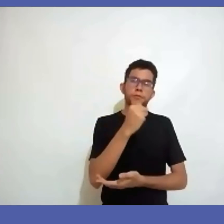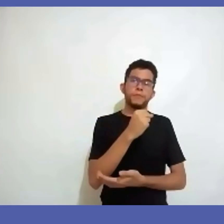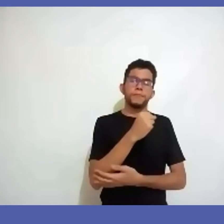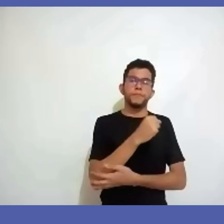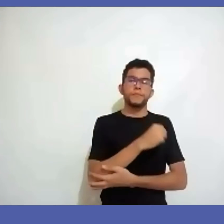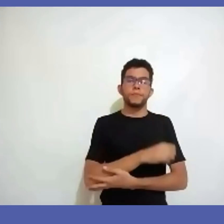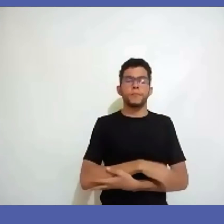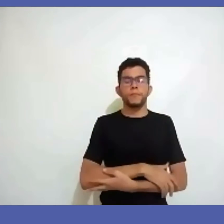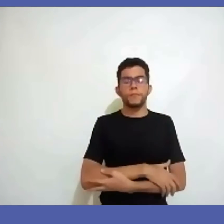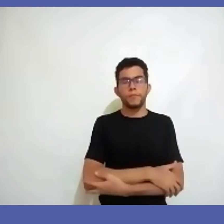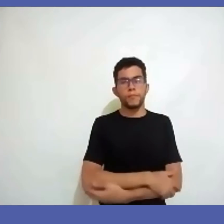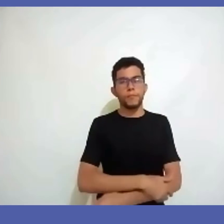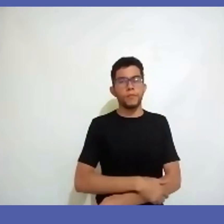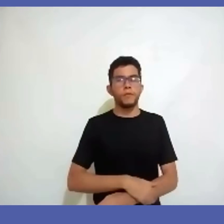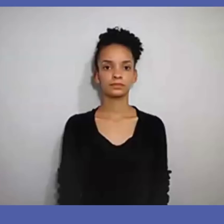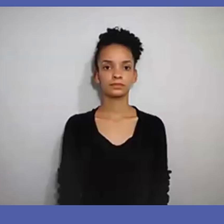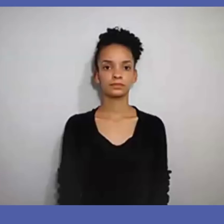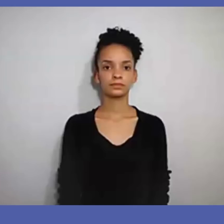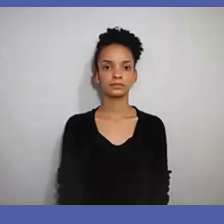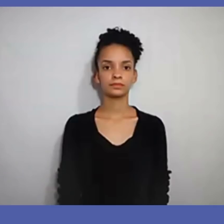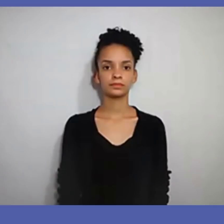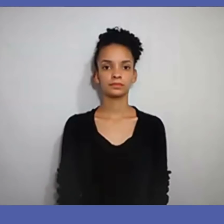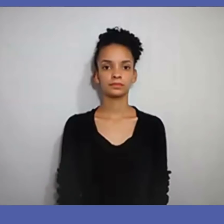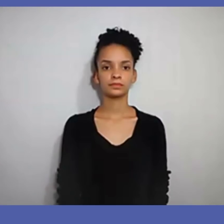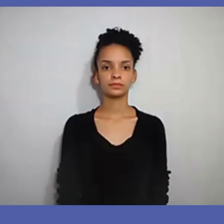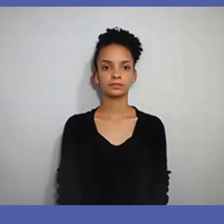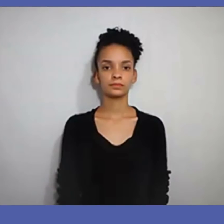Mateus 13, versículo 30.